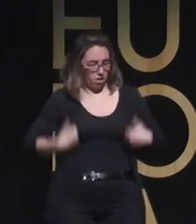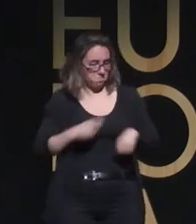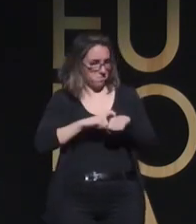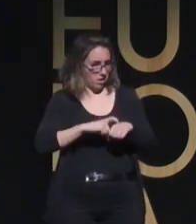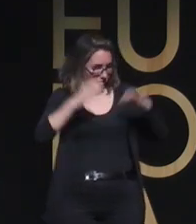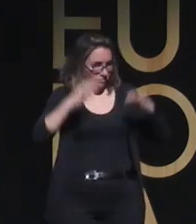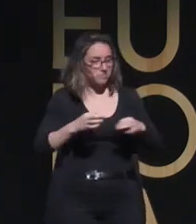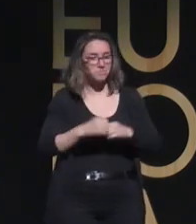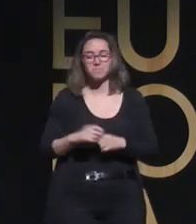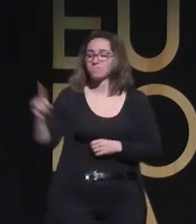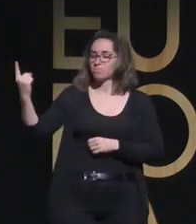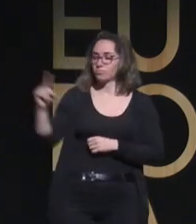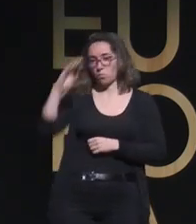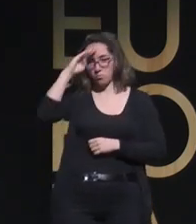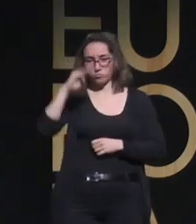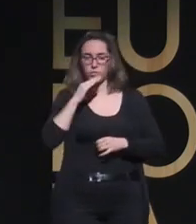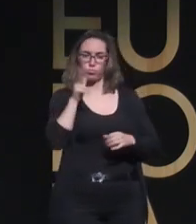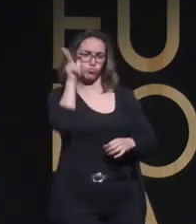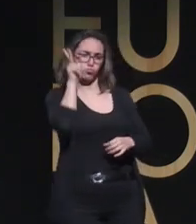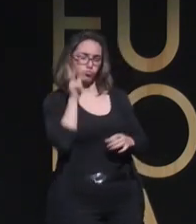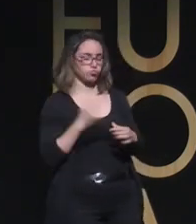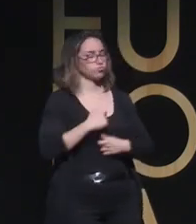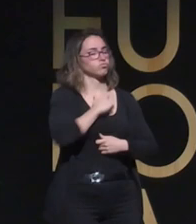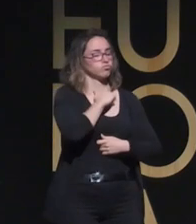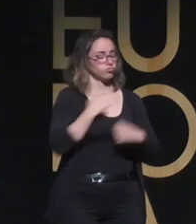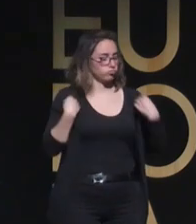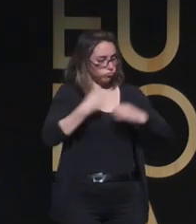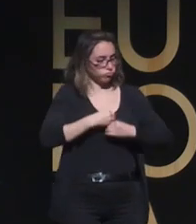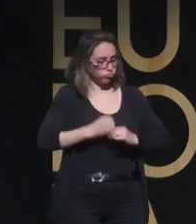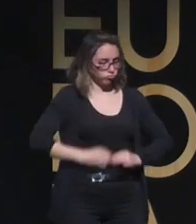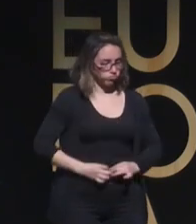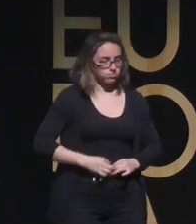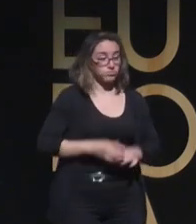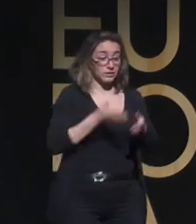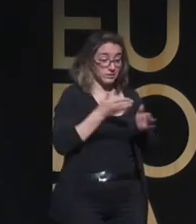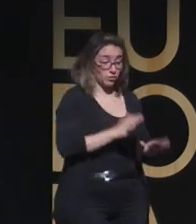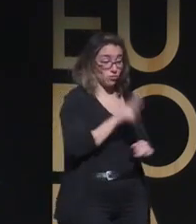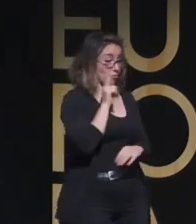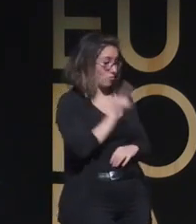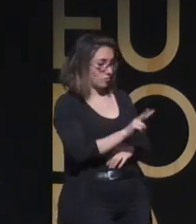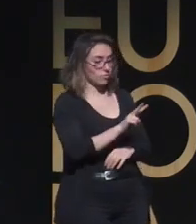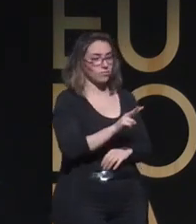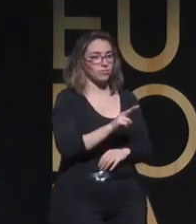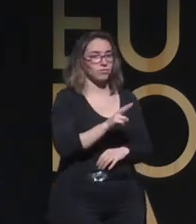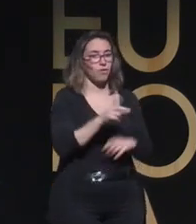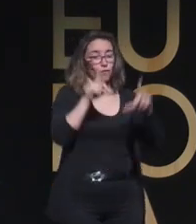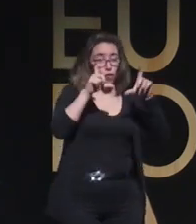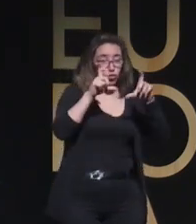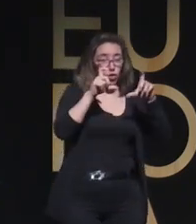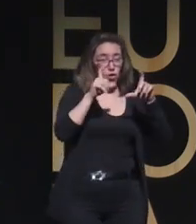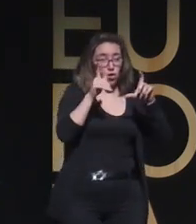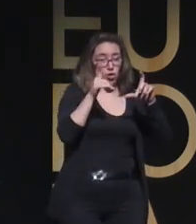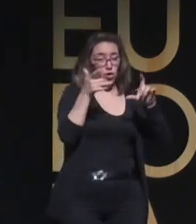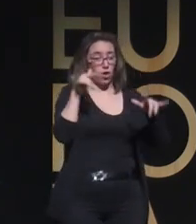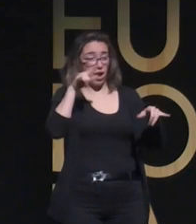el padre, justo ejecutivo, con la corbata, tal, el chaval, o sea, el ¿qué dices? ¿Foto de rapero? Rapero. O sea, no se veía pantalón